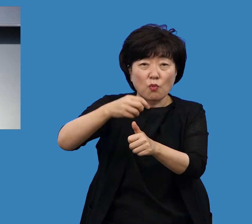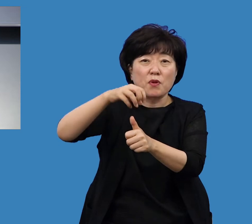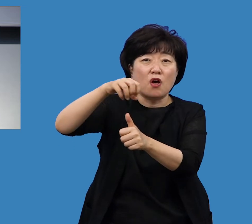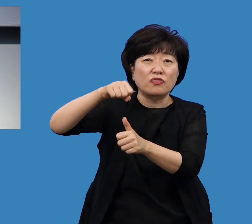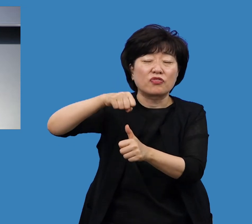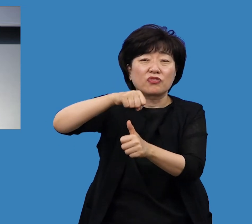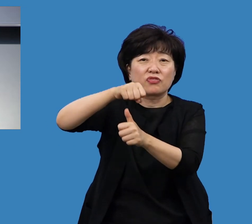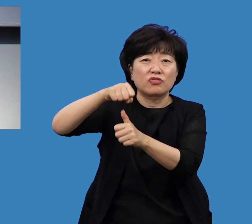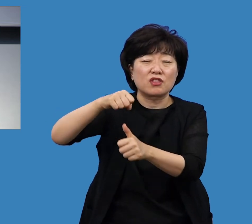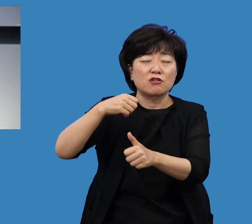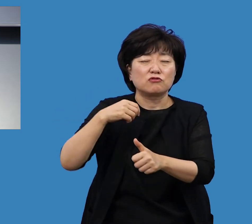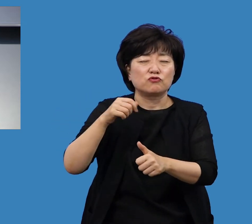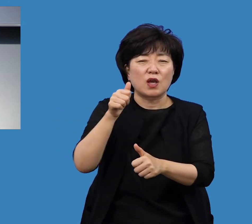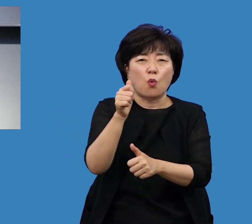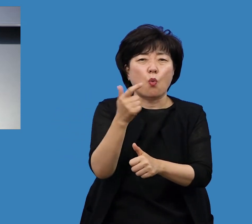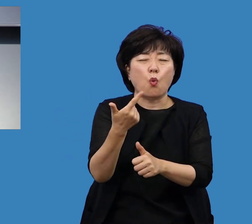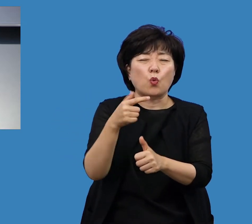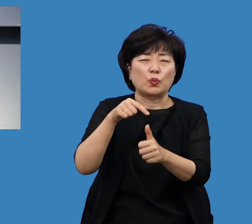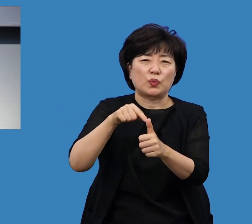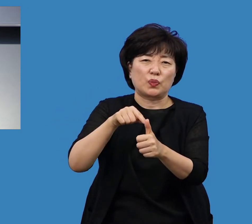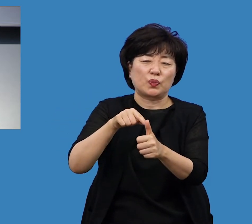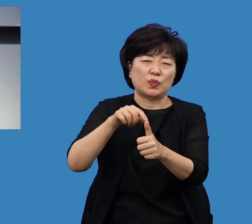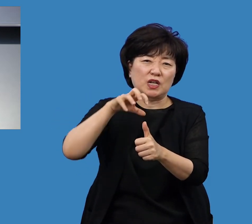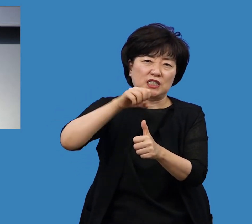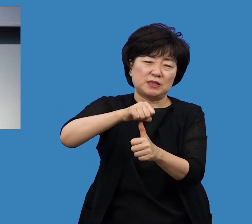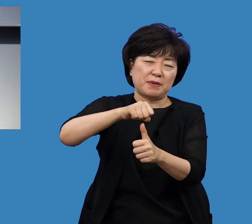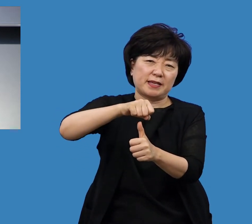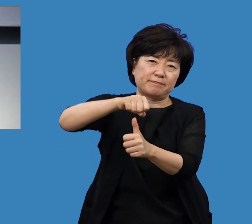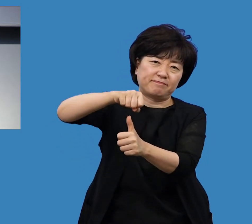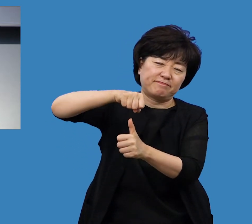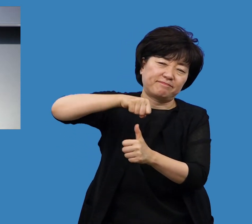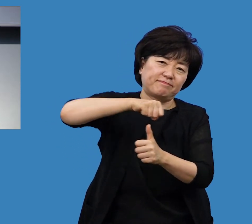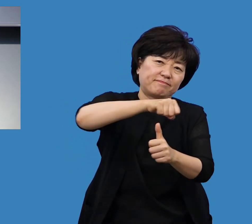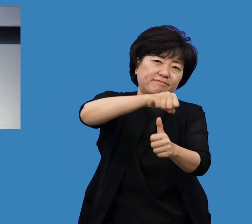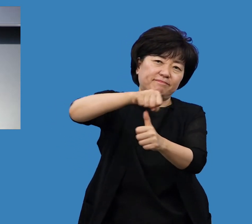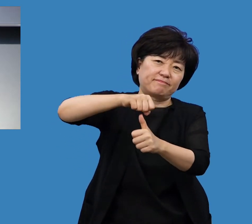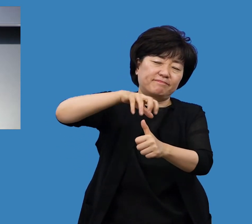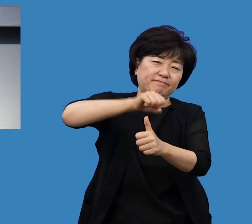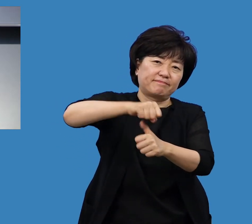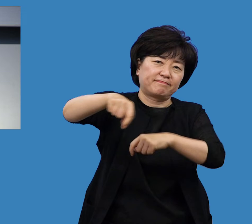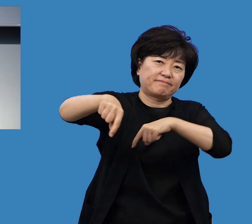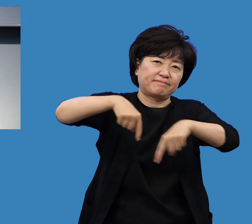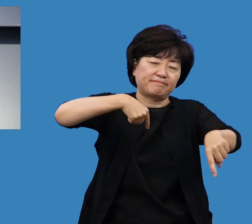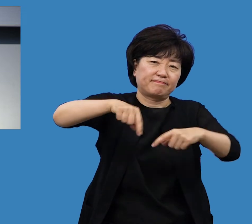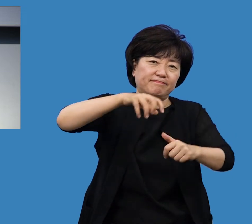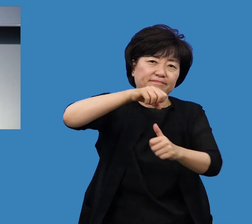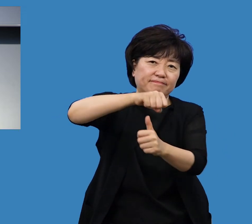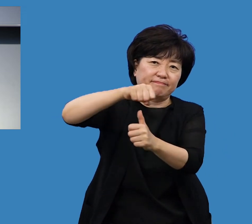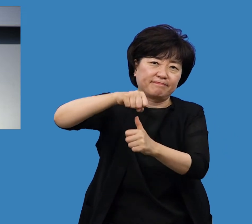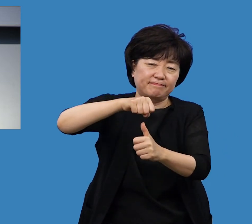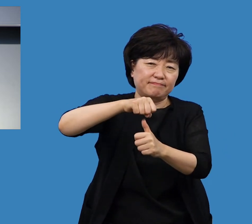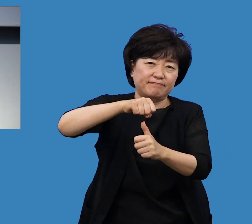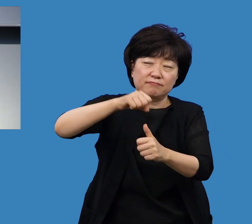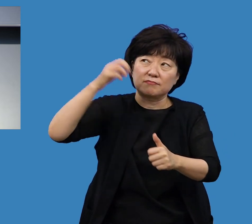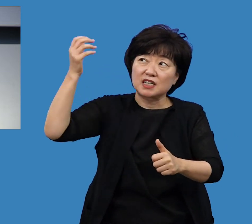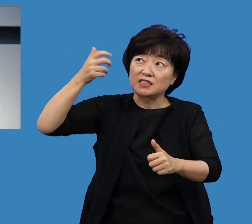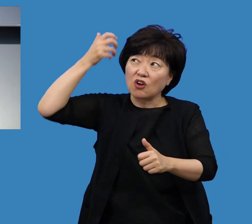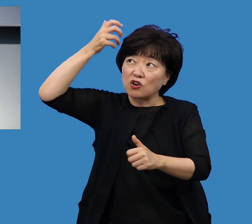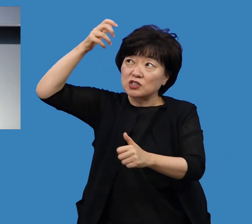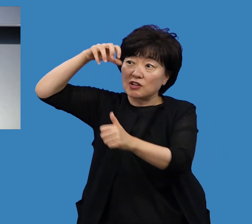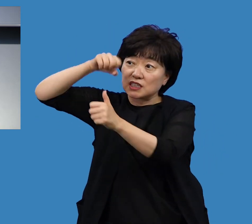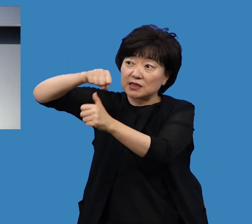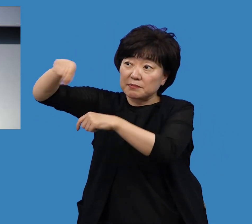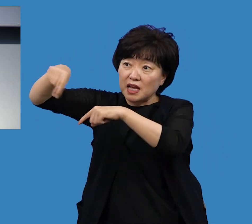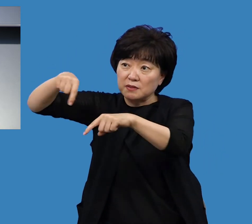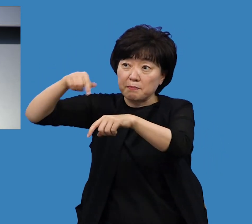우리의 혼을 지배해버립니다. 우리의 혼을 지배해버려요. 근데 이것이 성령께서 지배하시는 방식과